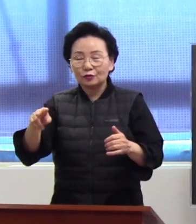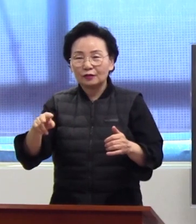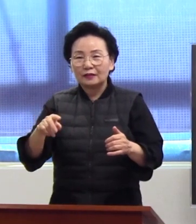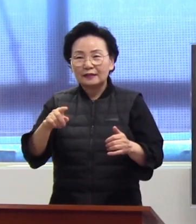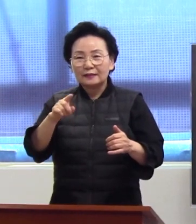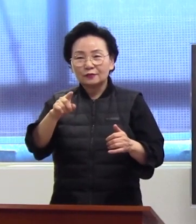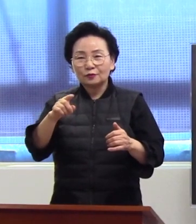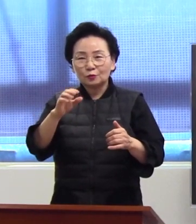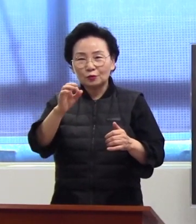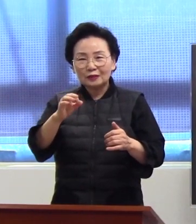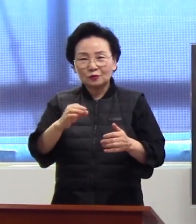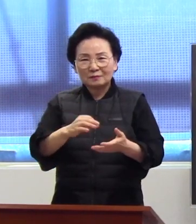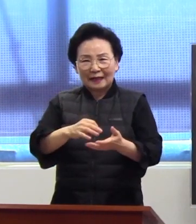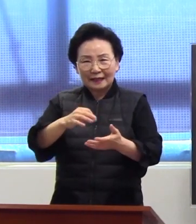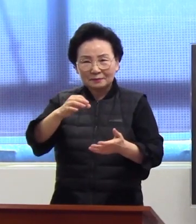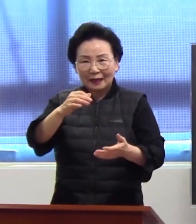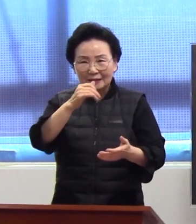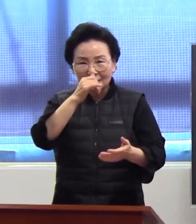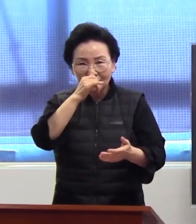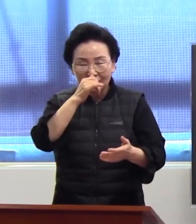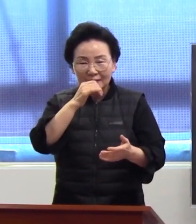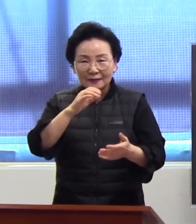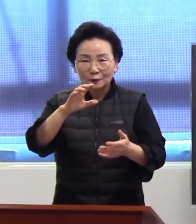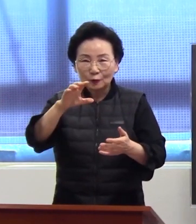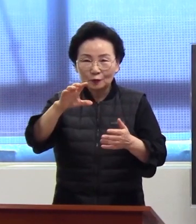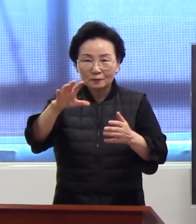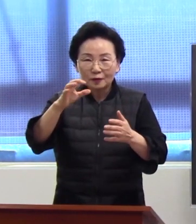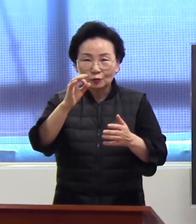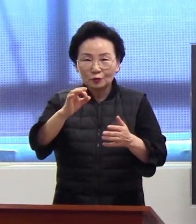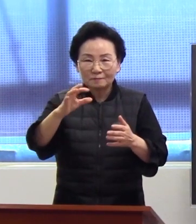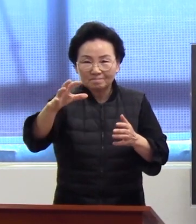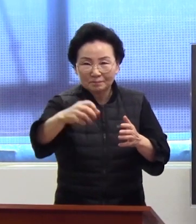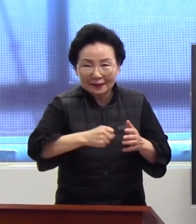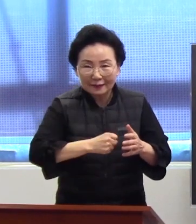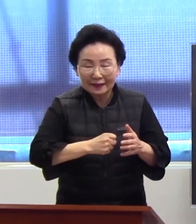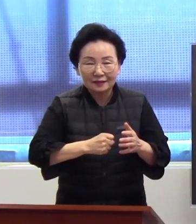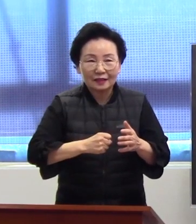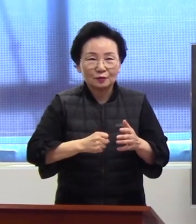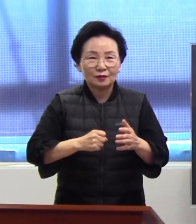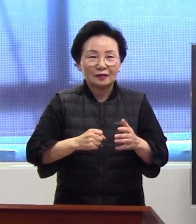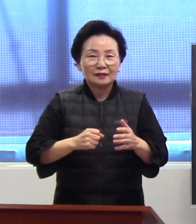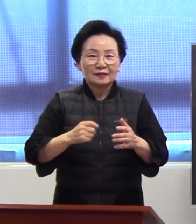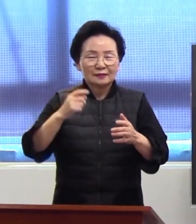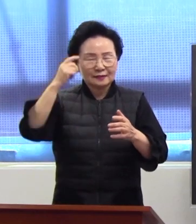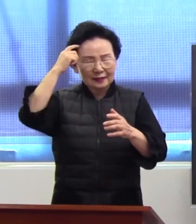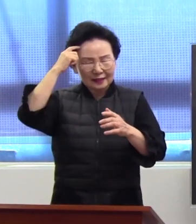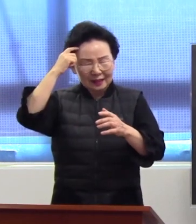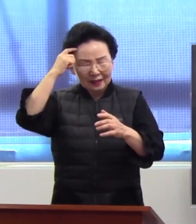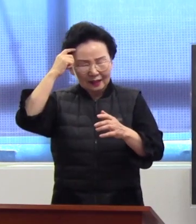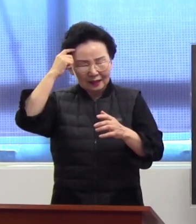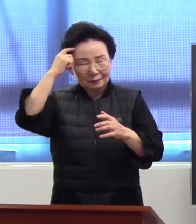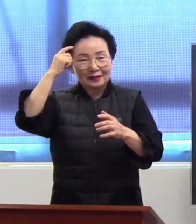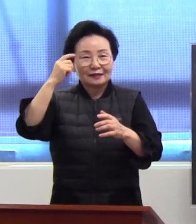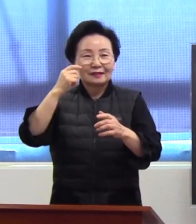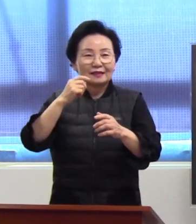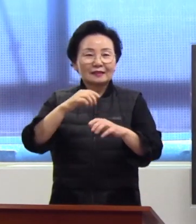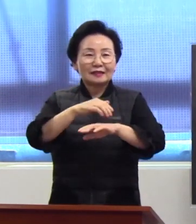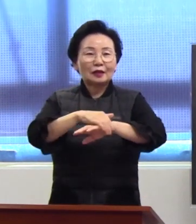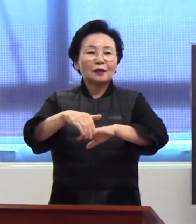봐가지고 저 돈이 좀 많이 있어? 보고 돈 뺏어야지 하고 그 생각만